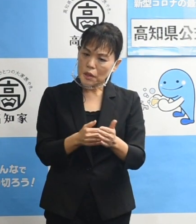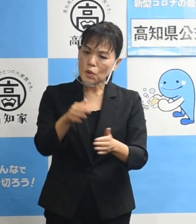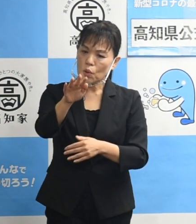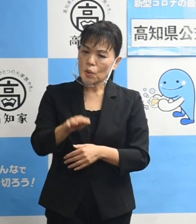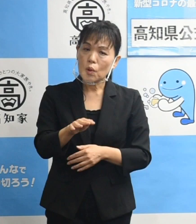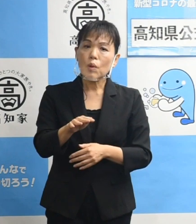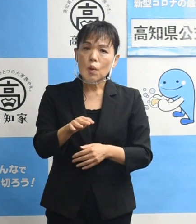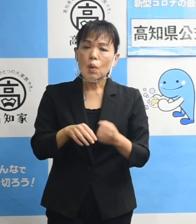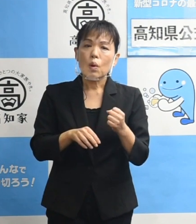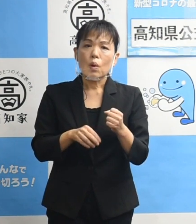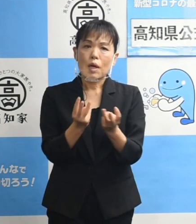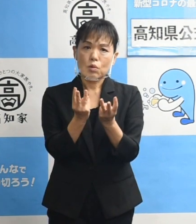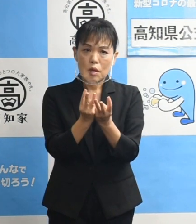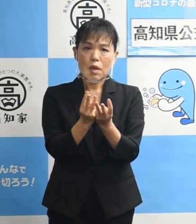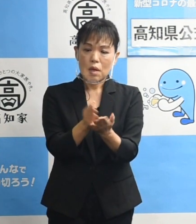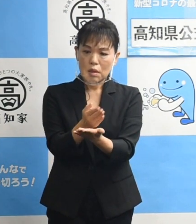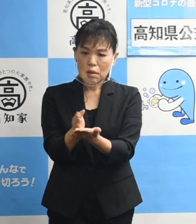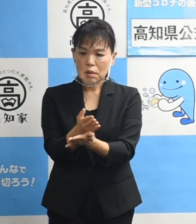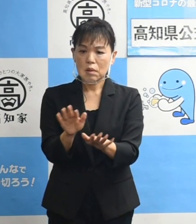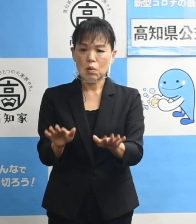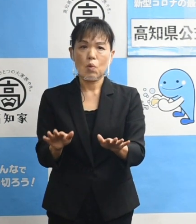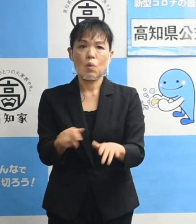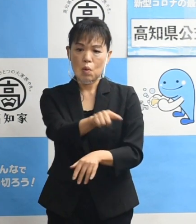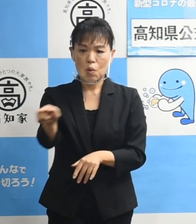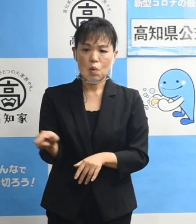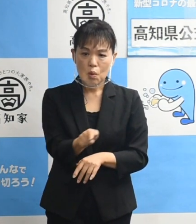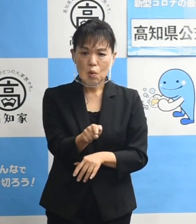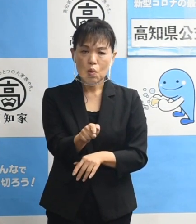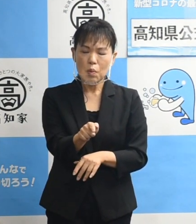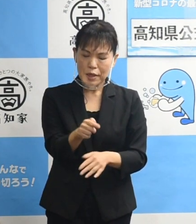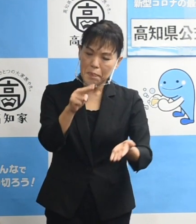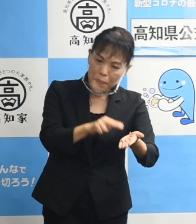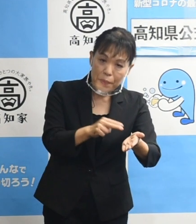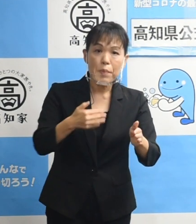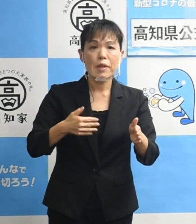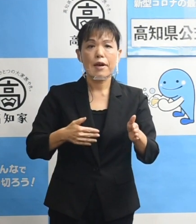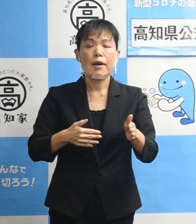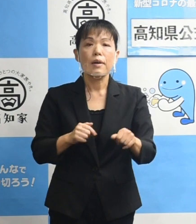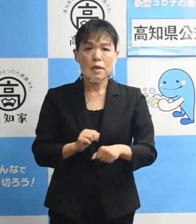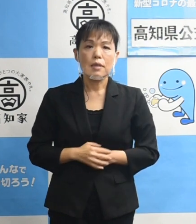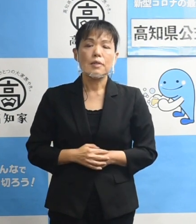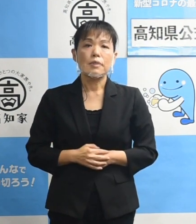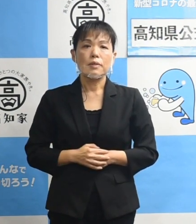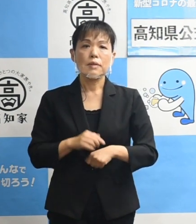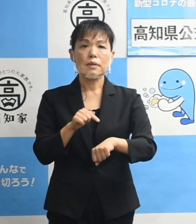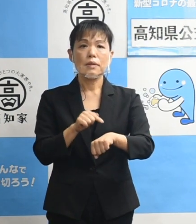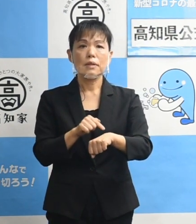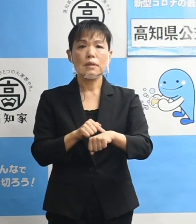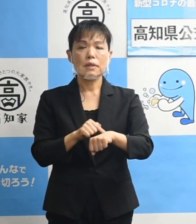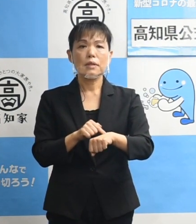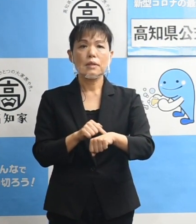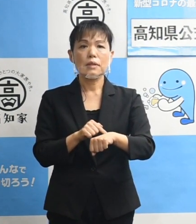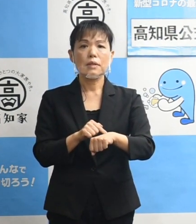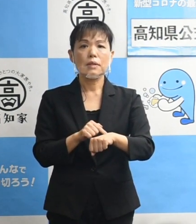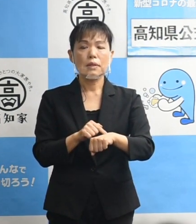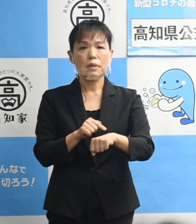しているということ、そしてこの時間短縮の要請のスタートとなる日は